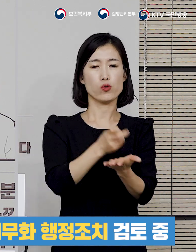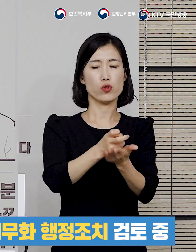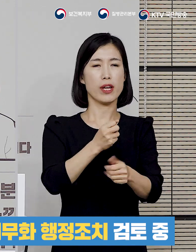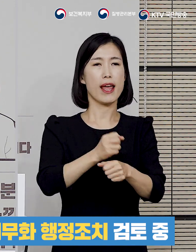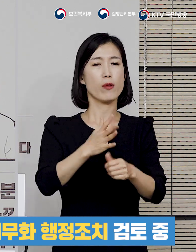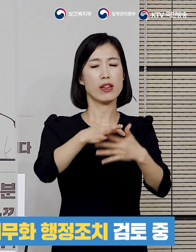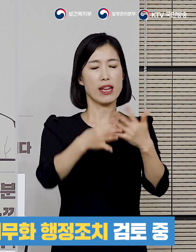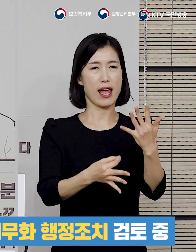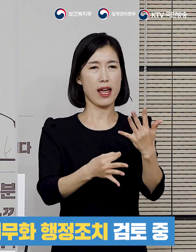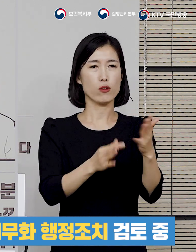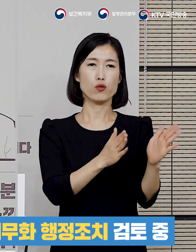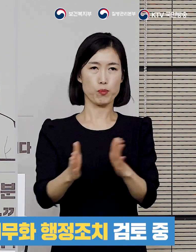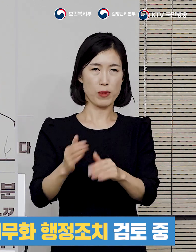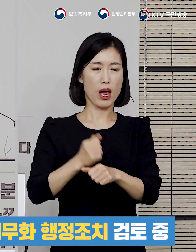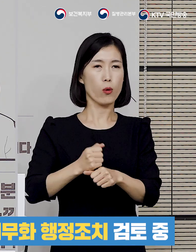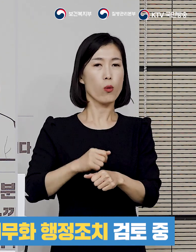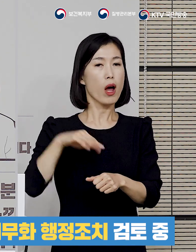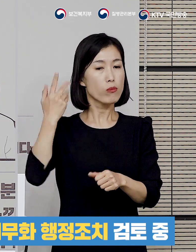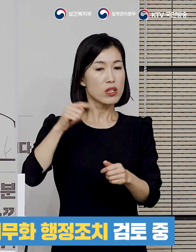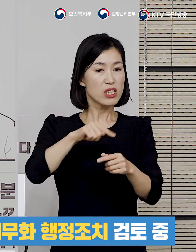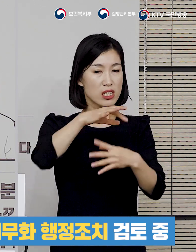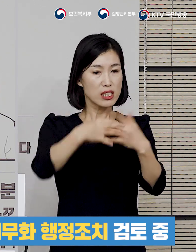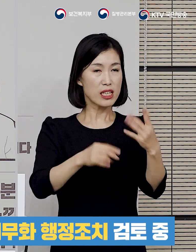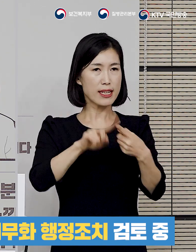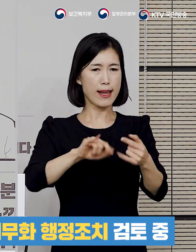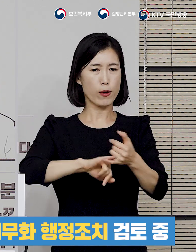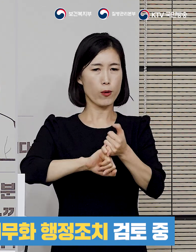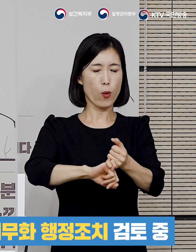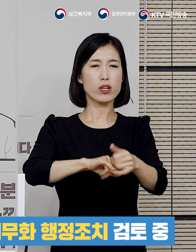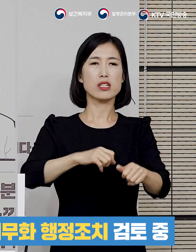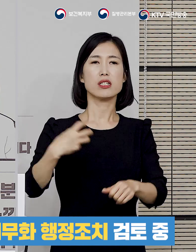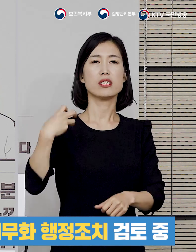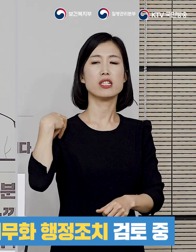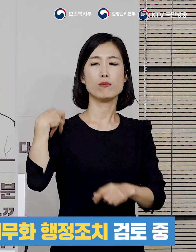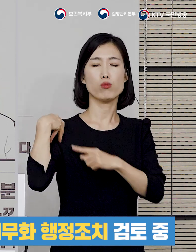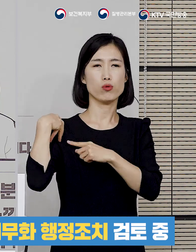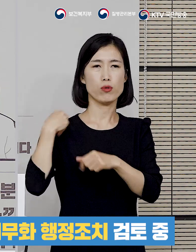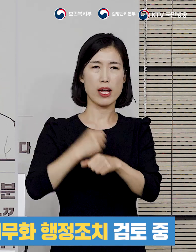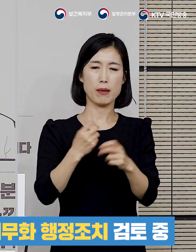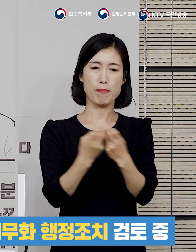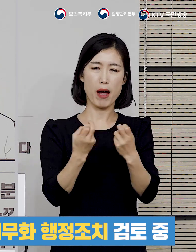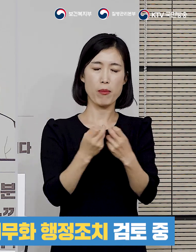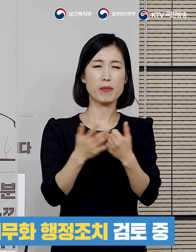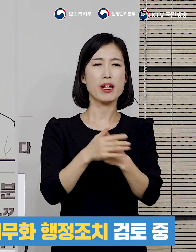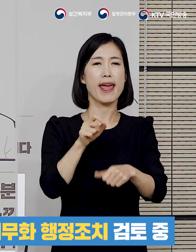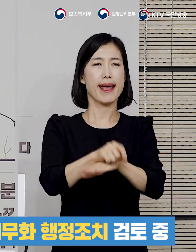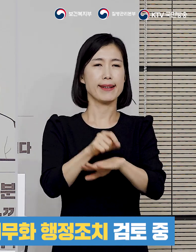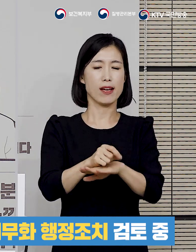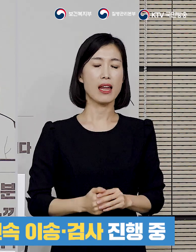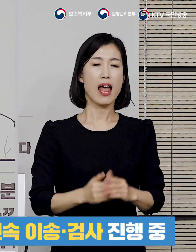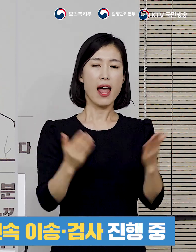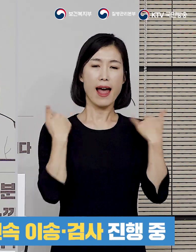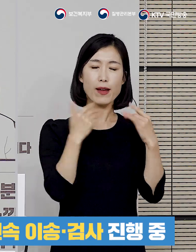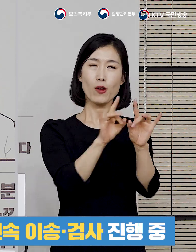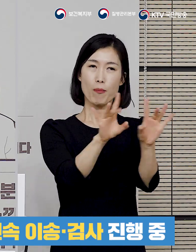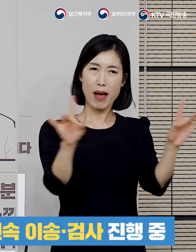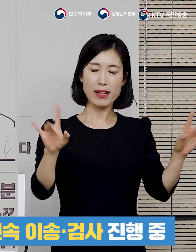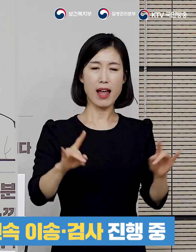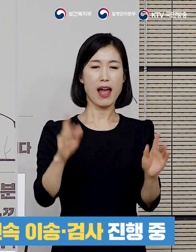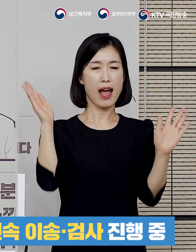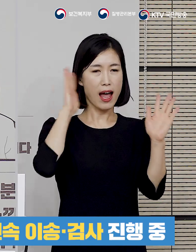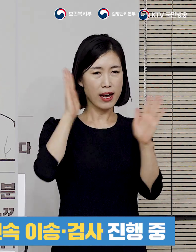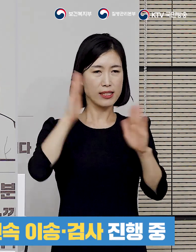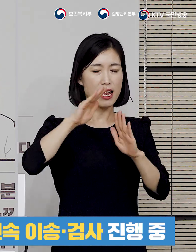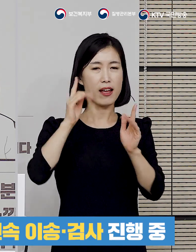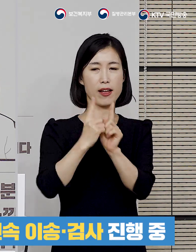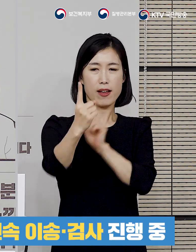할 방역 수칙을 마련하고 이 부분을 의무화하는 행정 조치를 검토하고 있습니다. 각 학교에서는